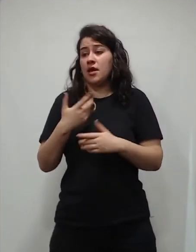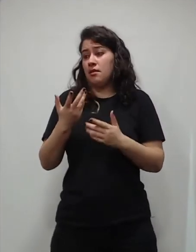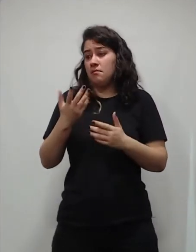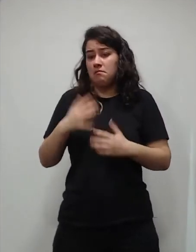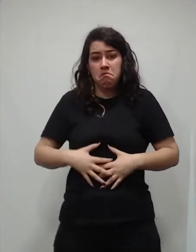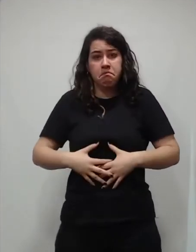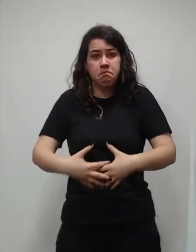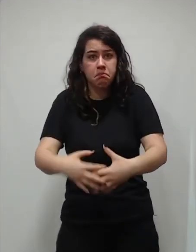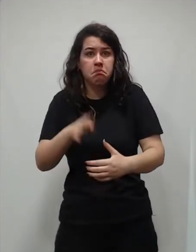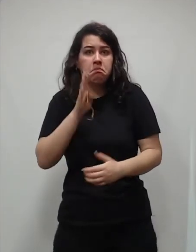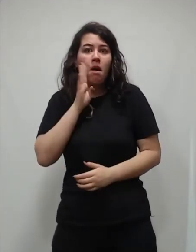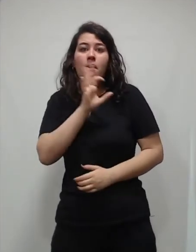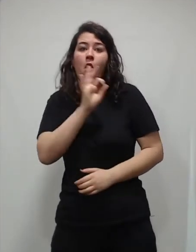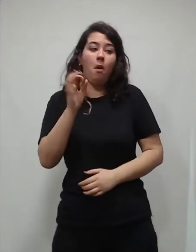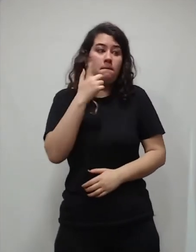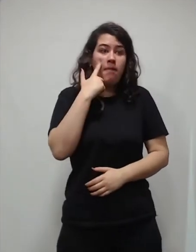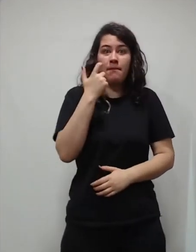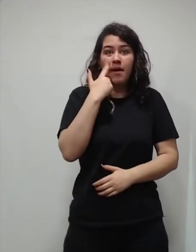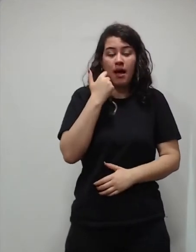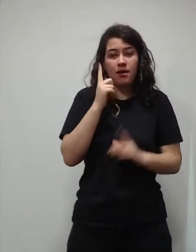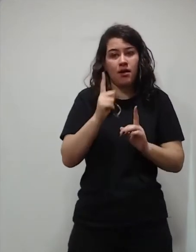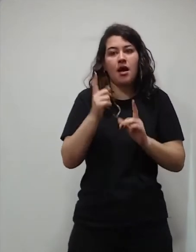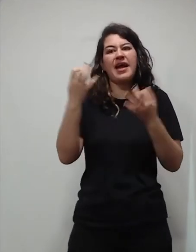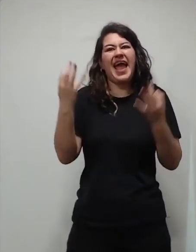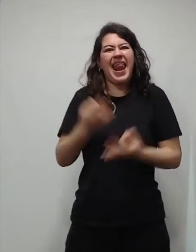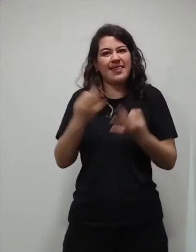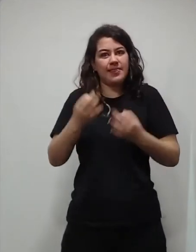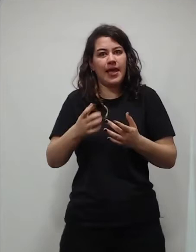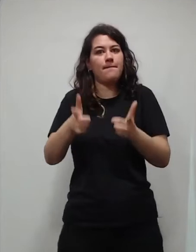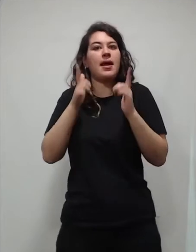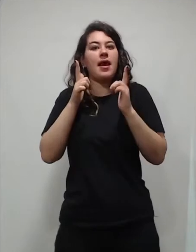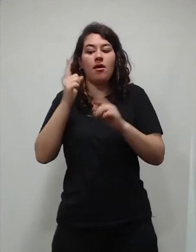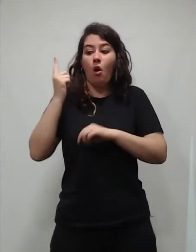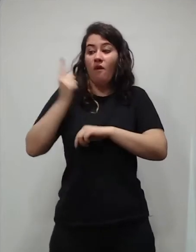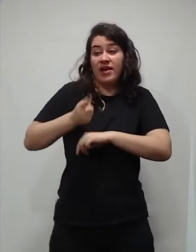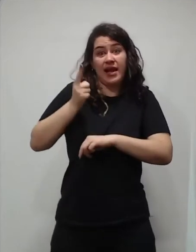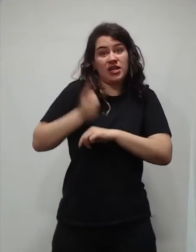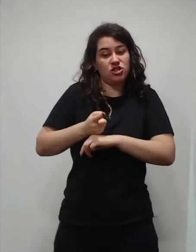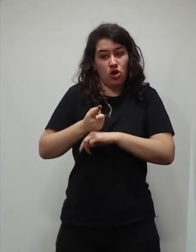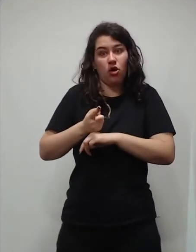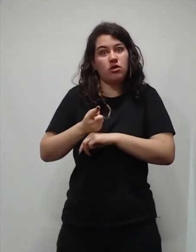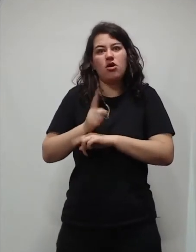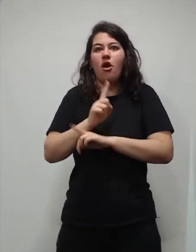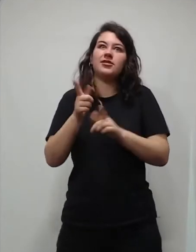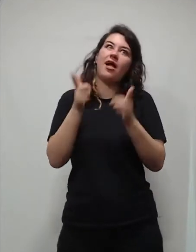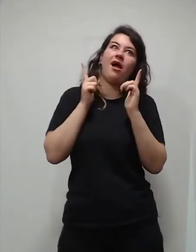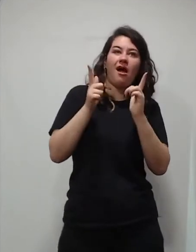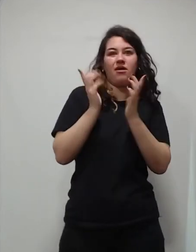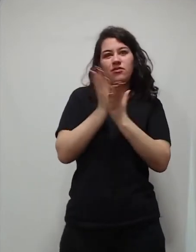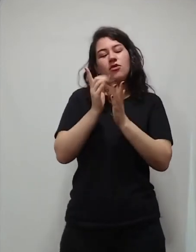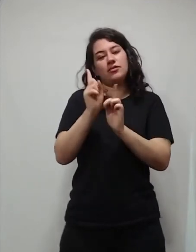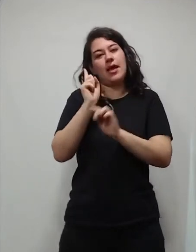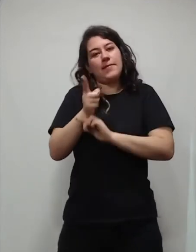maternidad y mi paternidad con garantía por ejercer la obligación que eso conlleva.